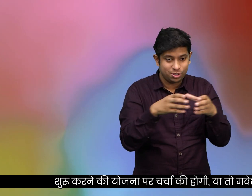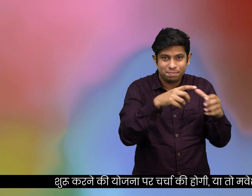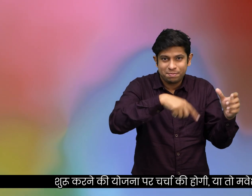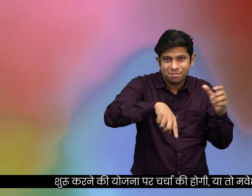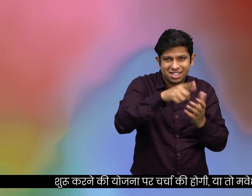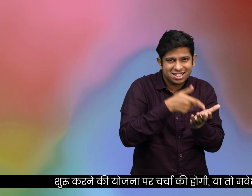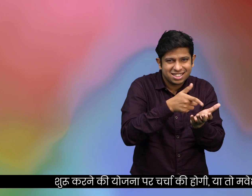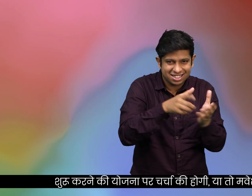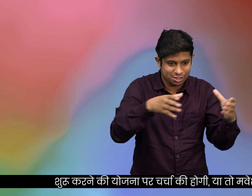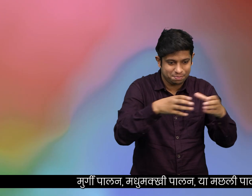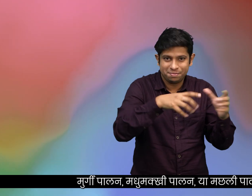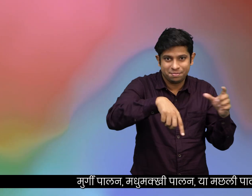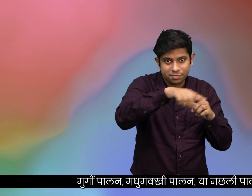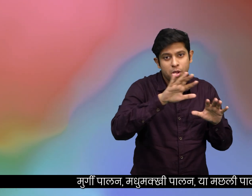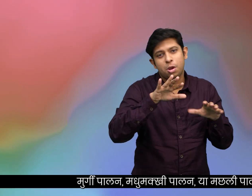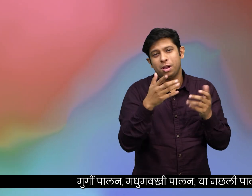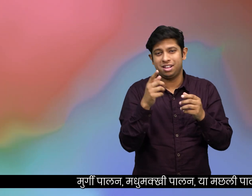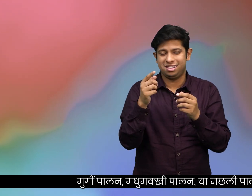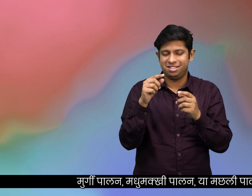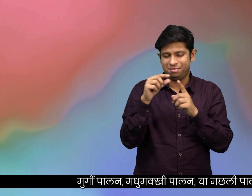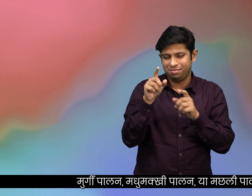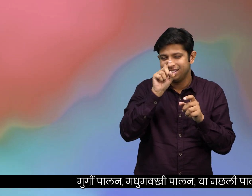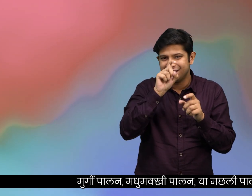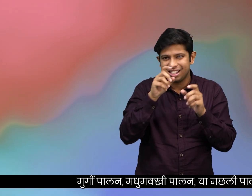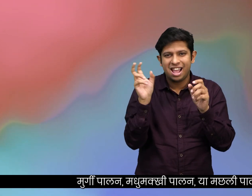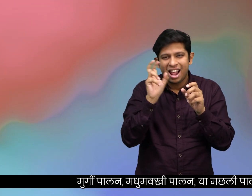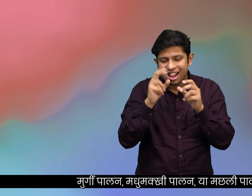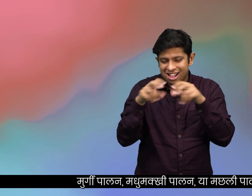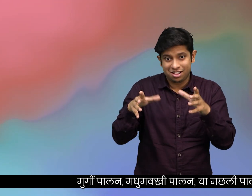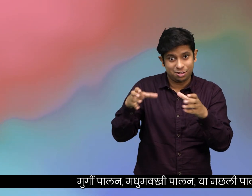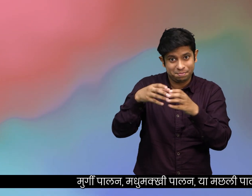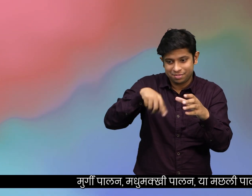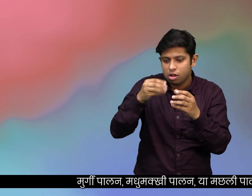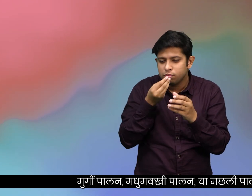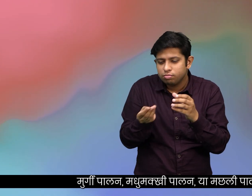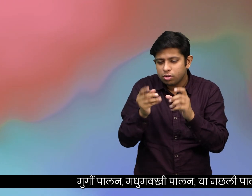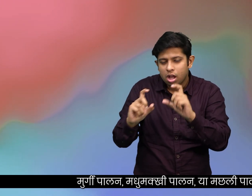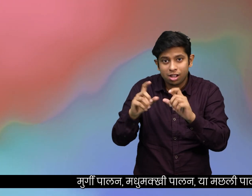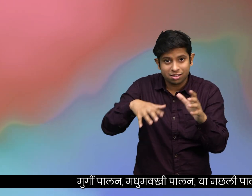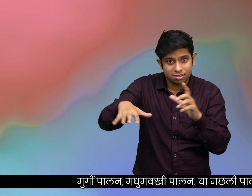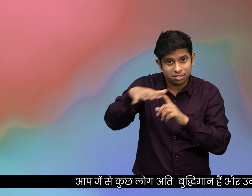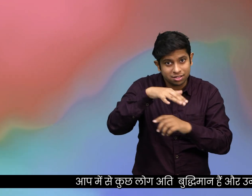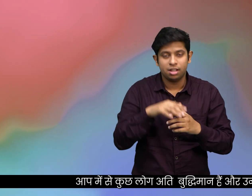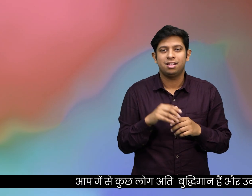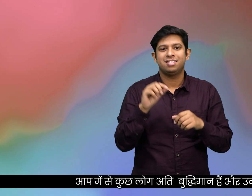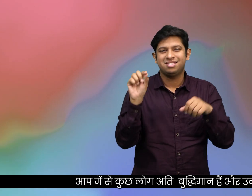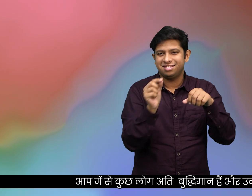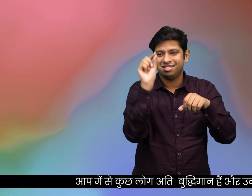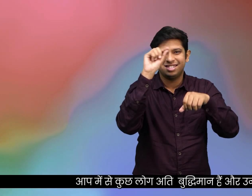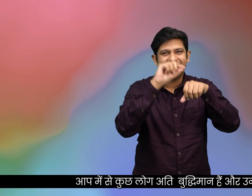मवेशी पालन, मुर्गी पालन, मधुमक्खी पालन या मछली पालन। आप में से कुछ